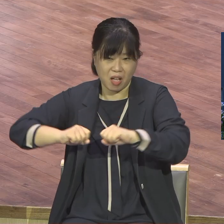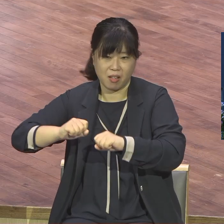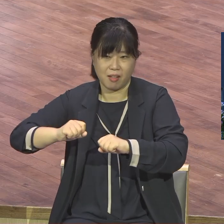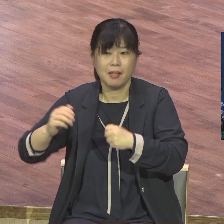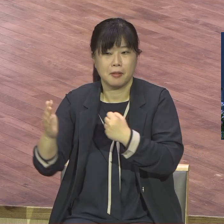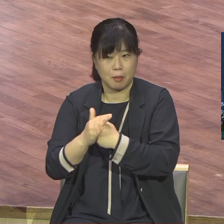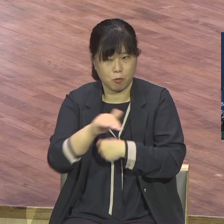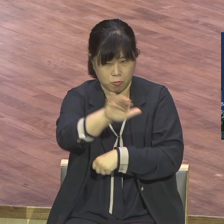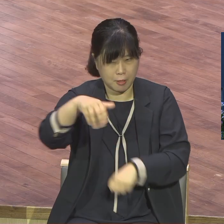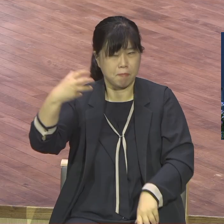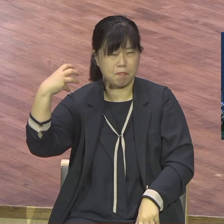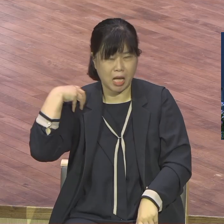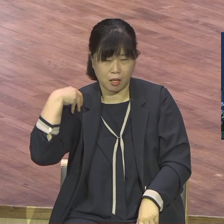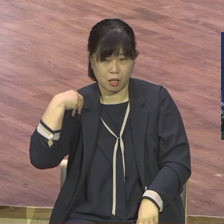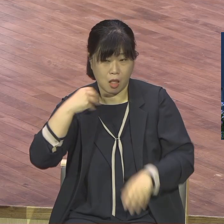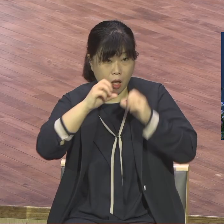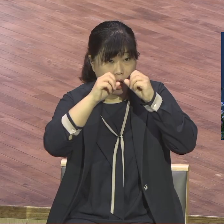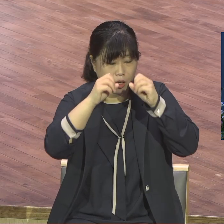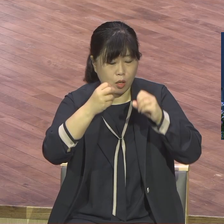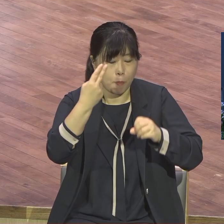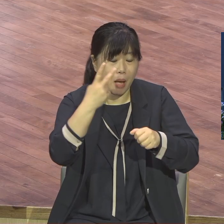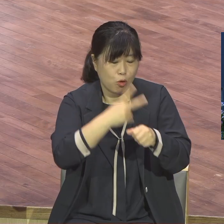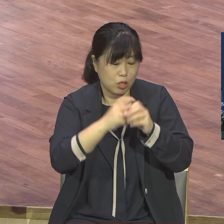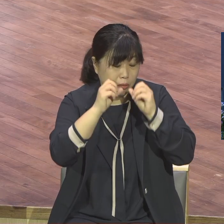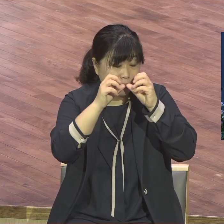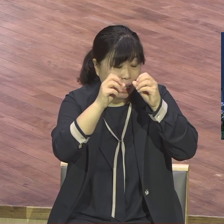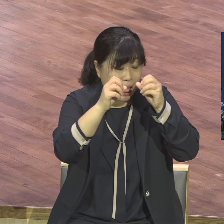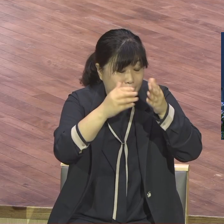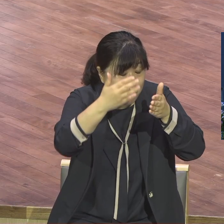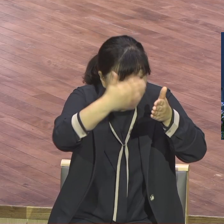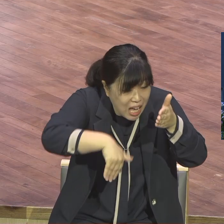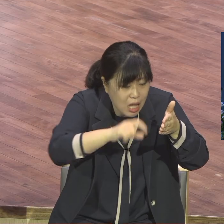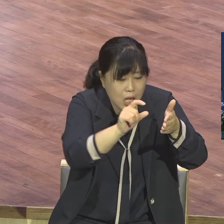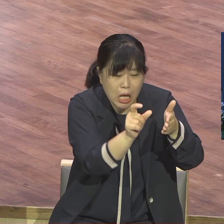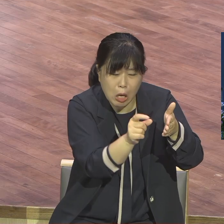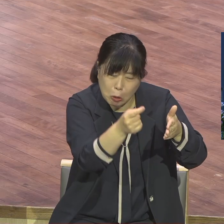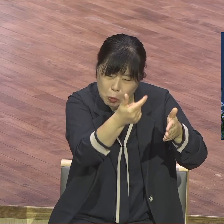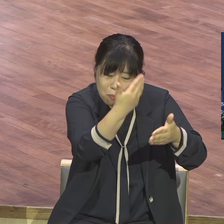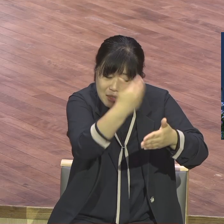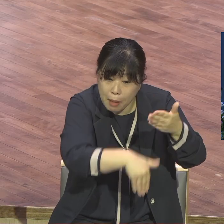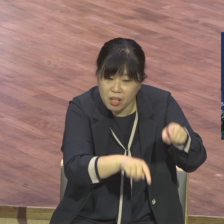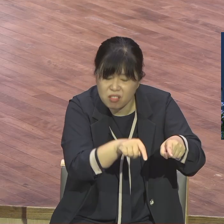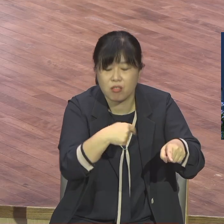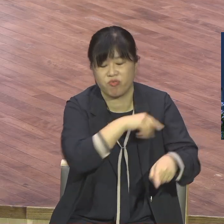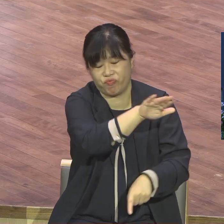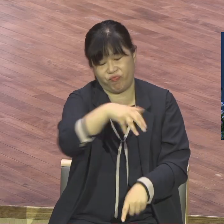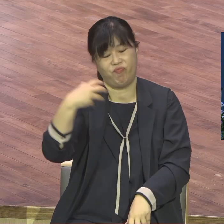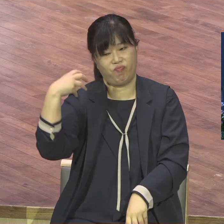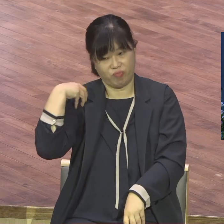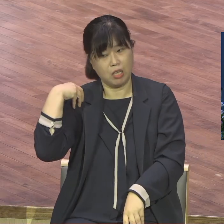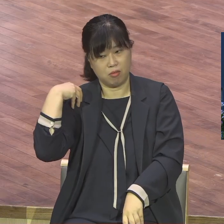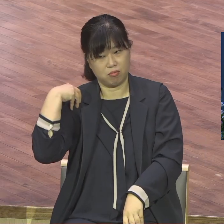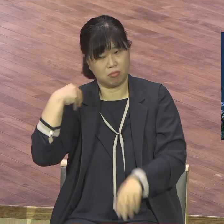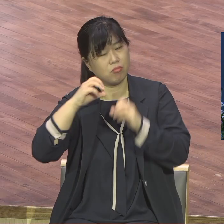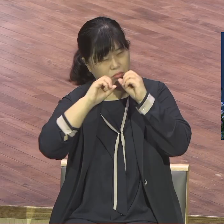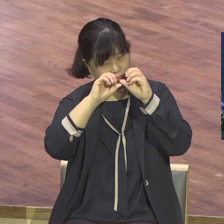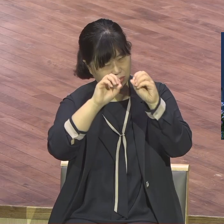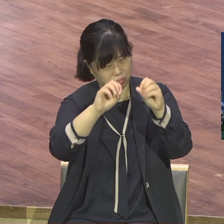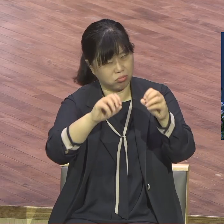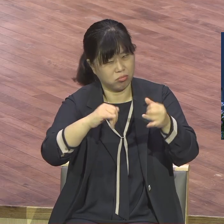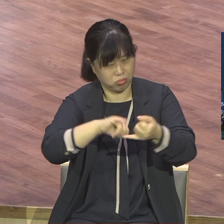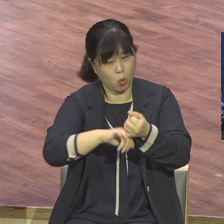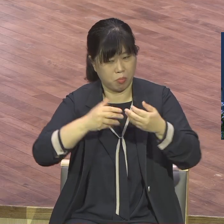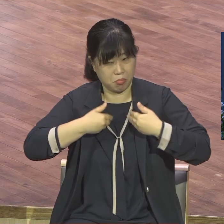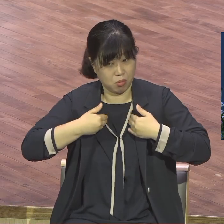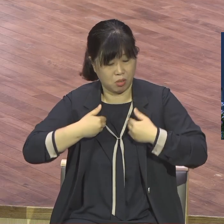여러분들의 모습이 귀하다 그 말이. 라스천 헌금을 하는 여러분 모든 가정들에게 정말